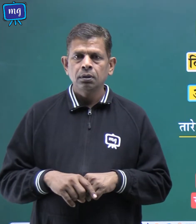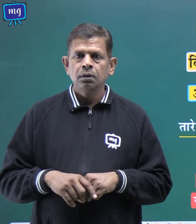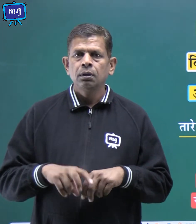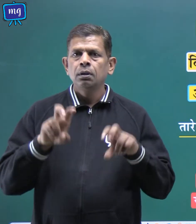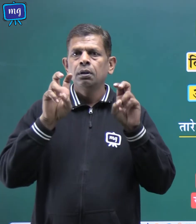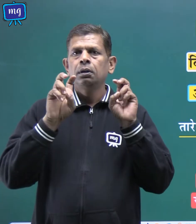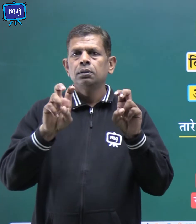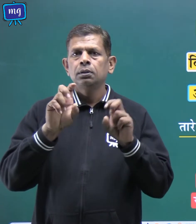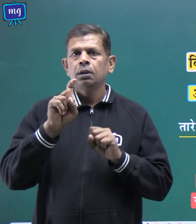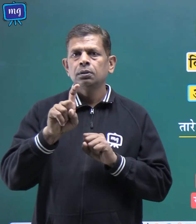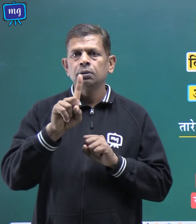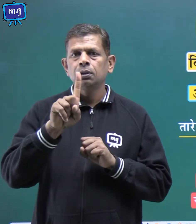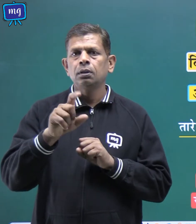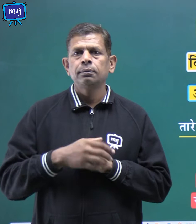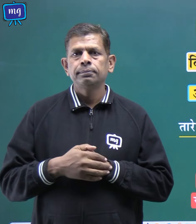अध्याय 17